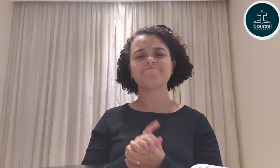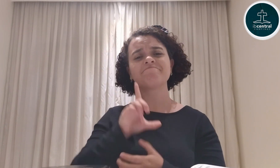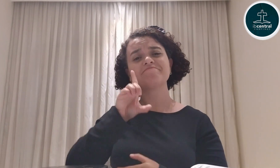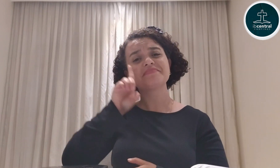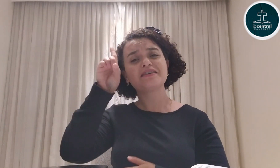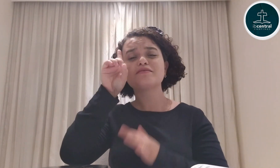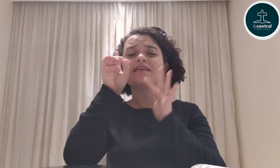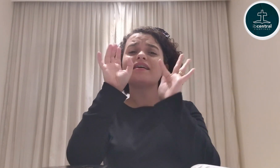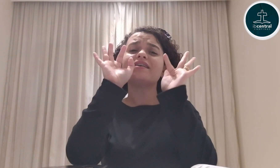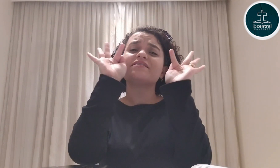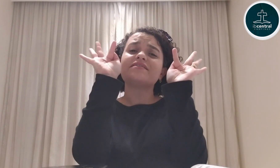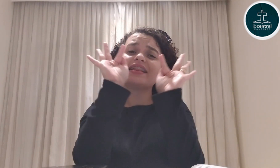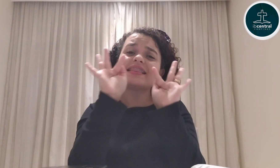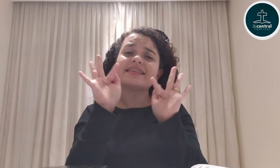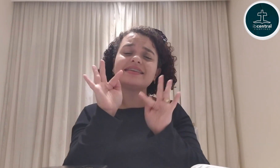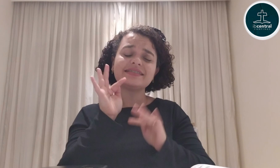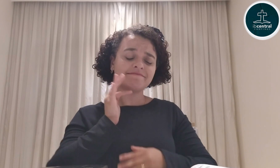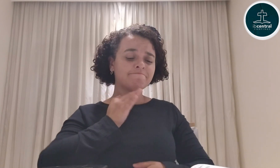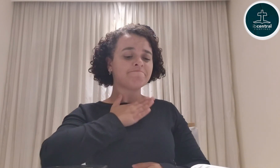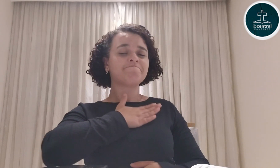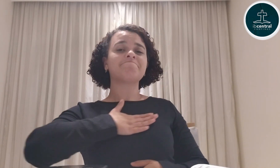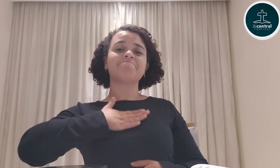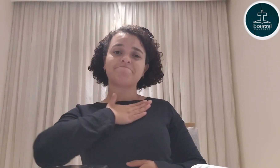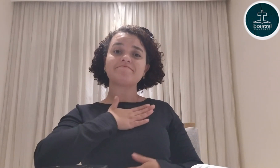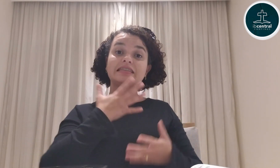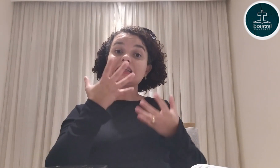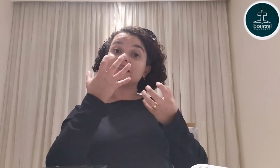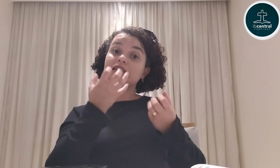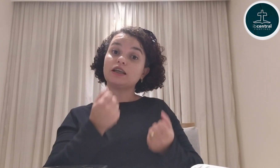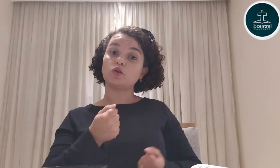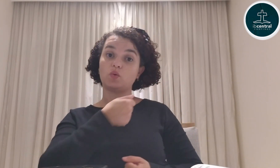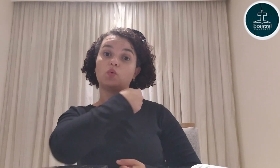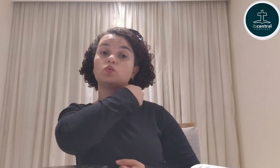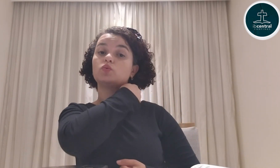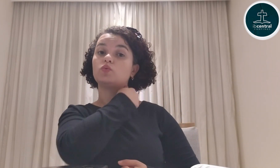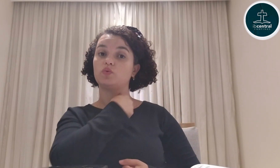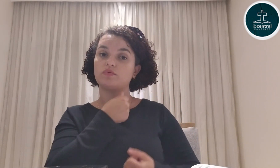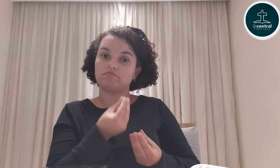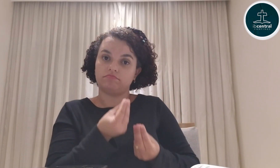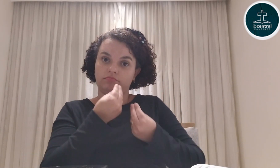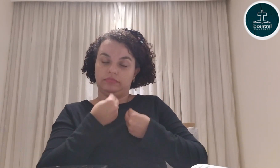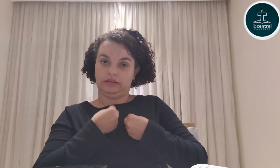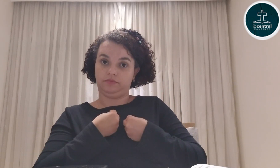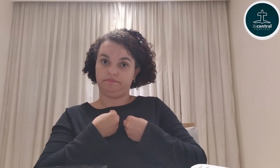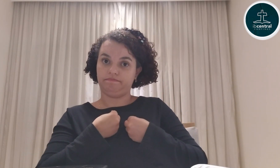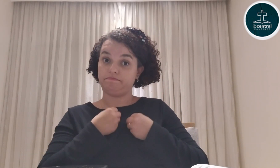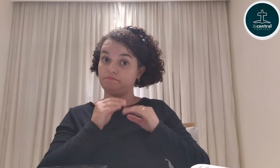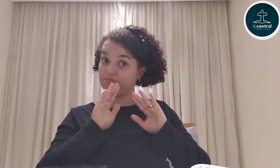e ofereceu ao Senhor. Deus se agradou de Abel e sua